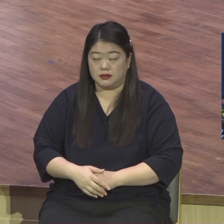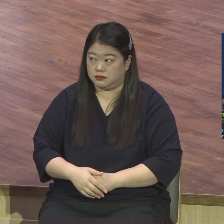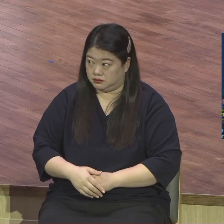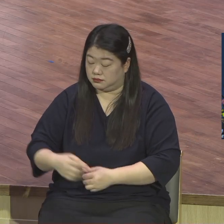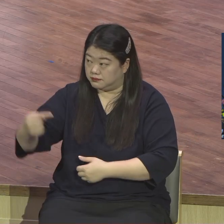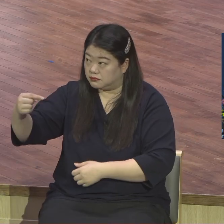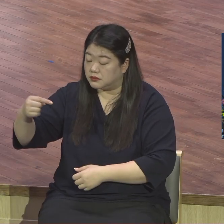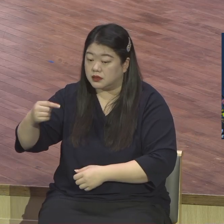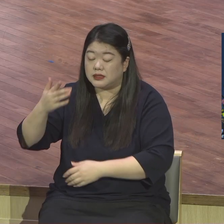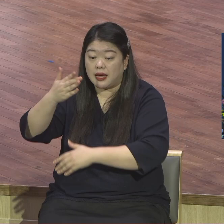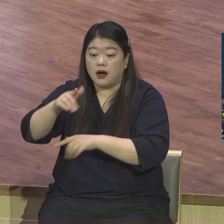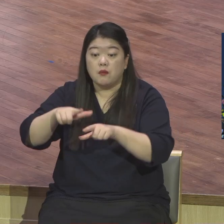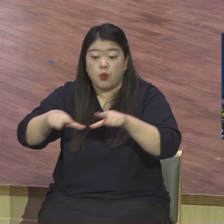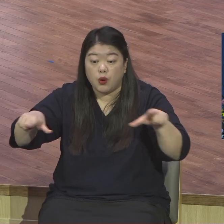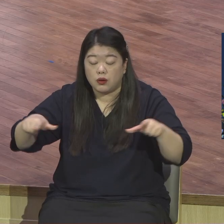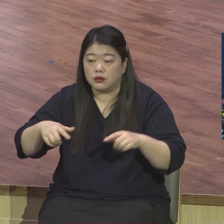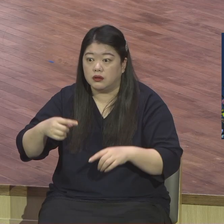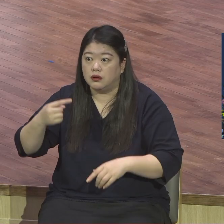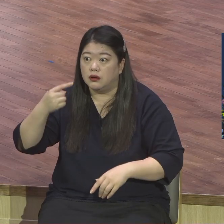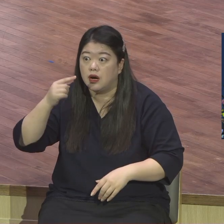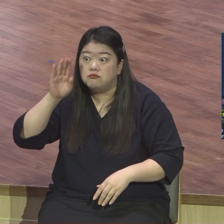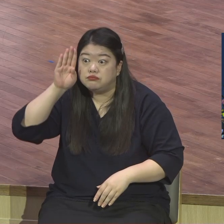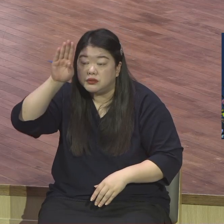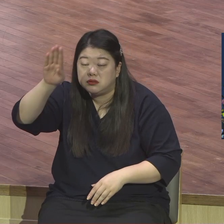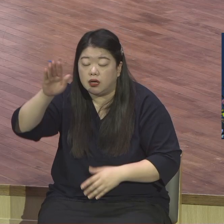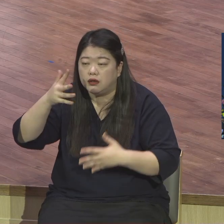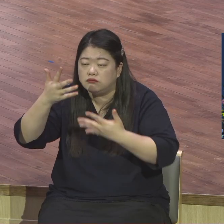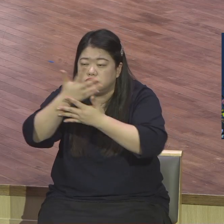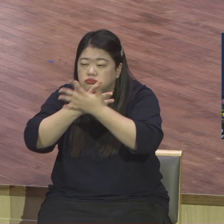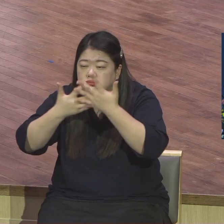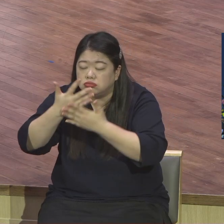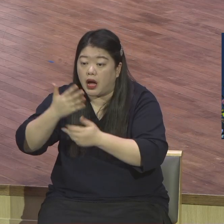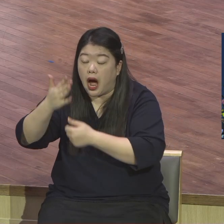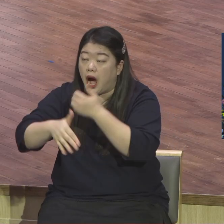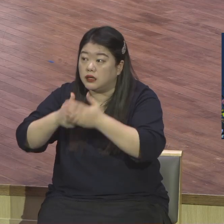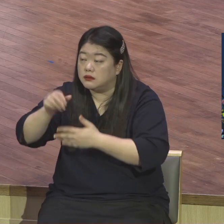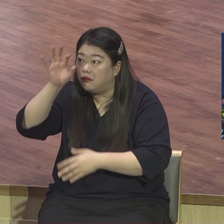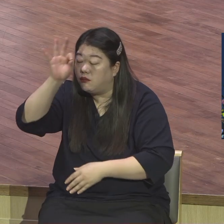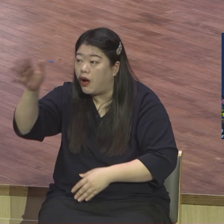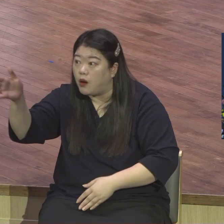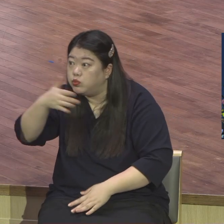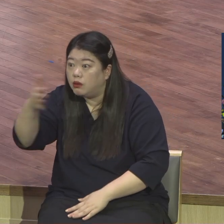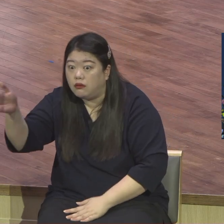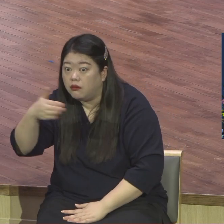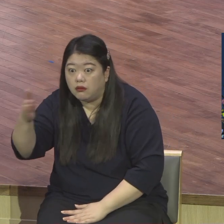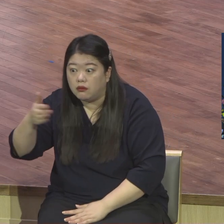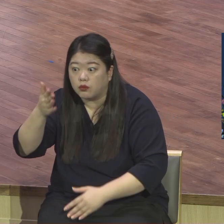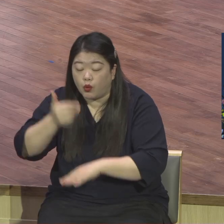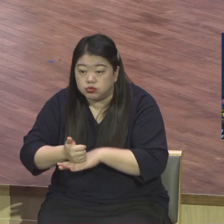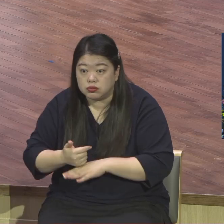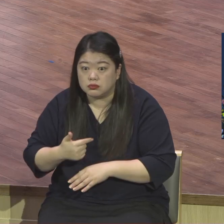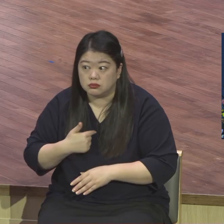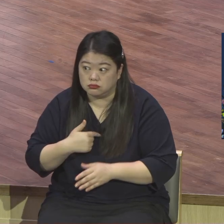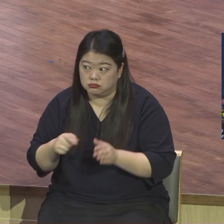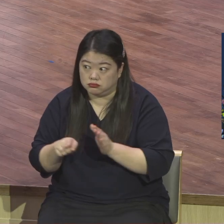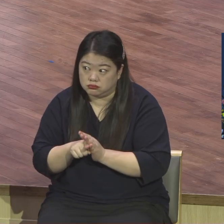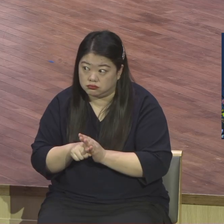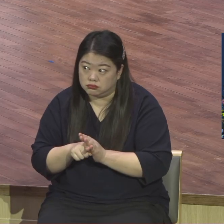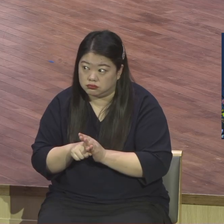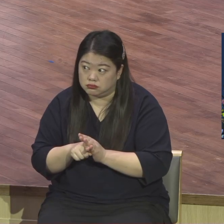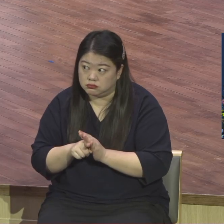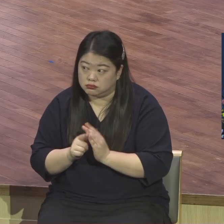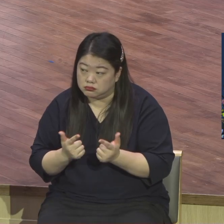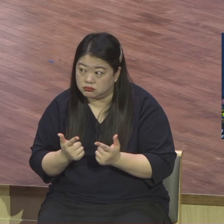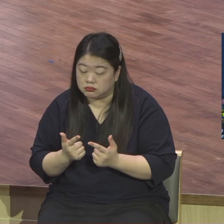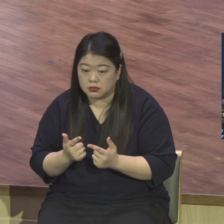보이니까, 미래가 안 보이니까, 하나님 안 보이니까, 성령이 안 보이니까 믿음이란 단어가